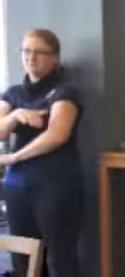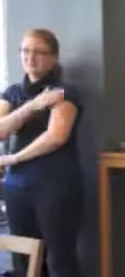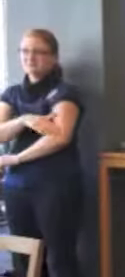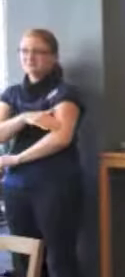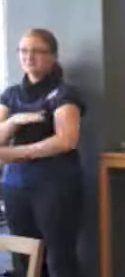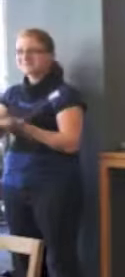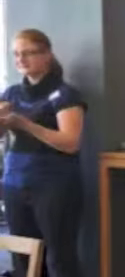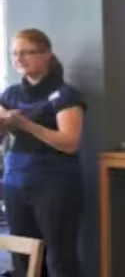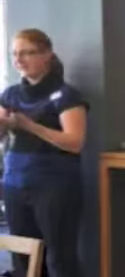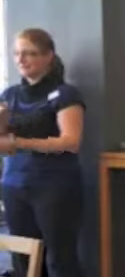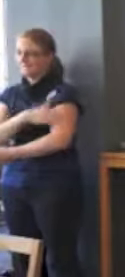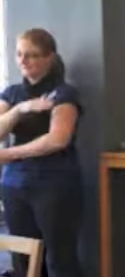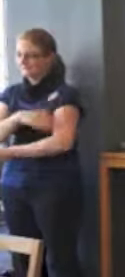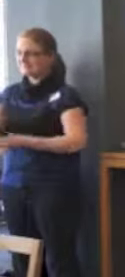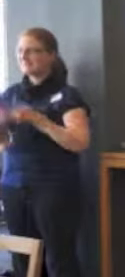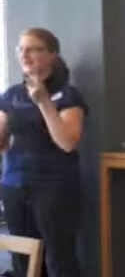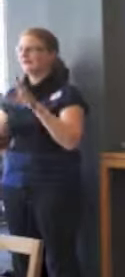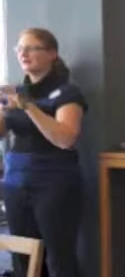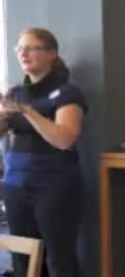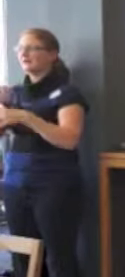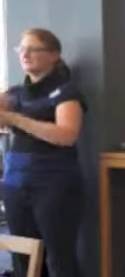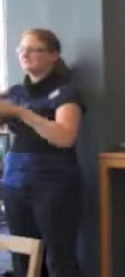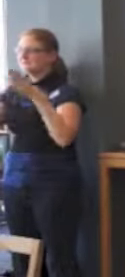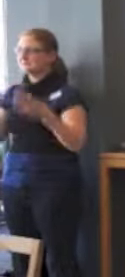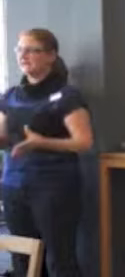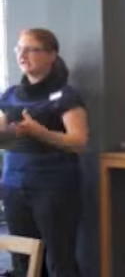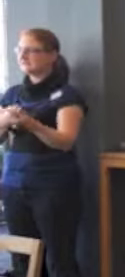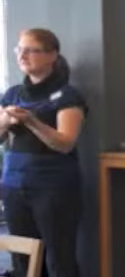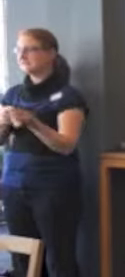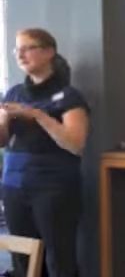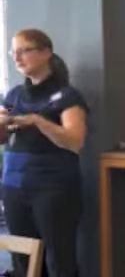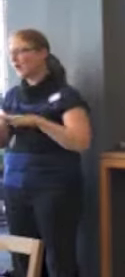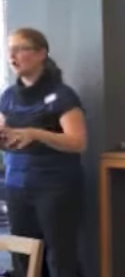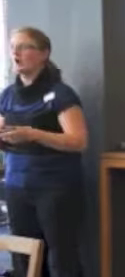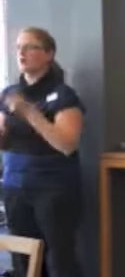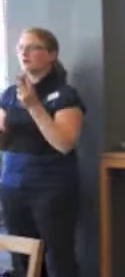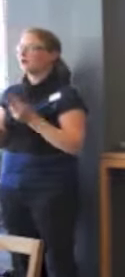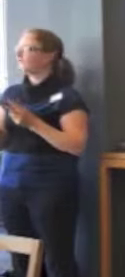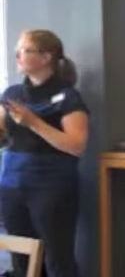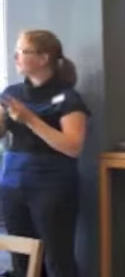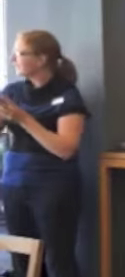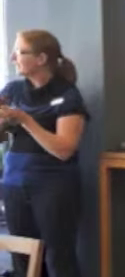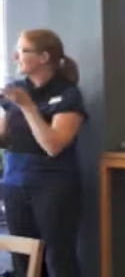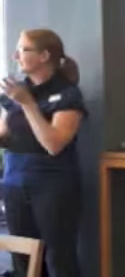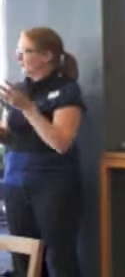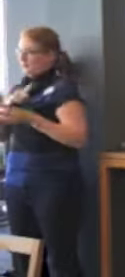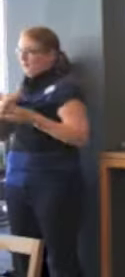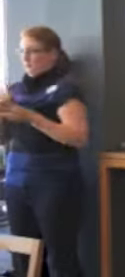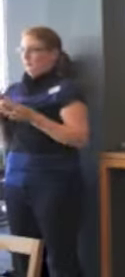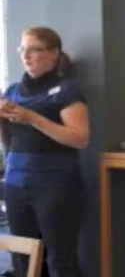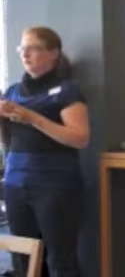städtjänster, fastighetsunderhåll, pensionat, catering. Det dyker upp nu mer och mer